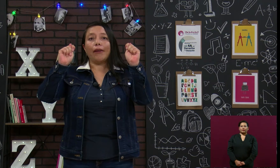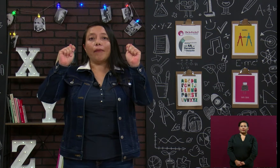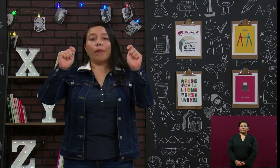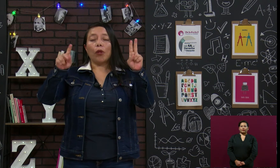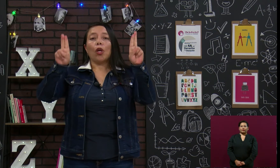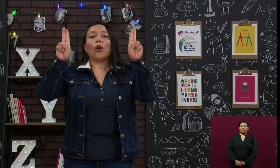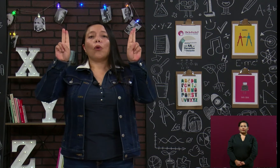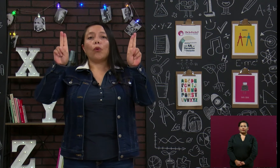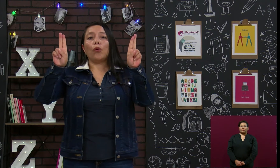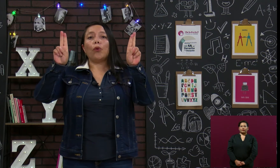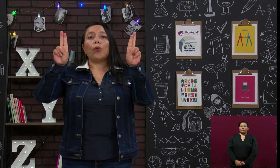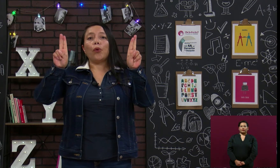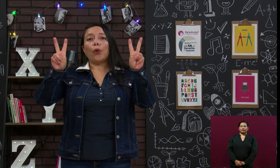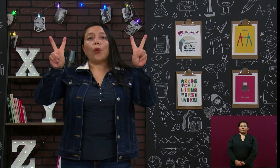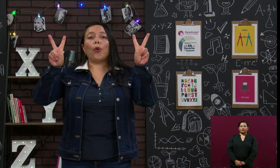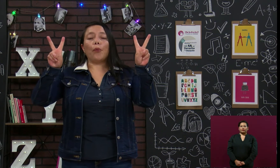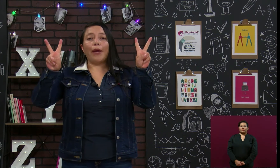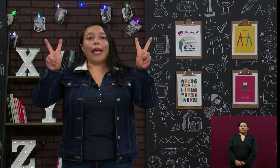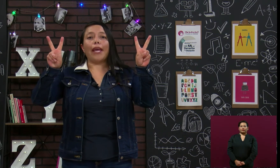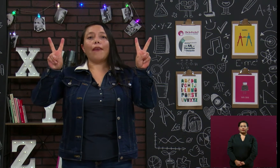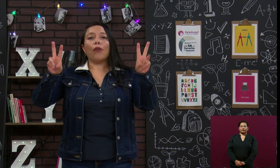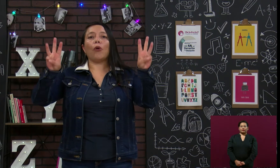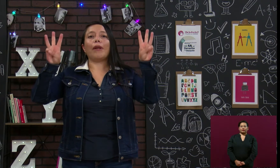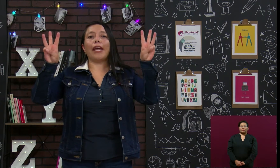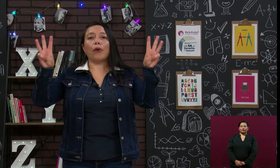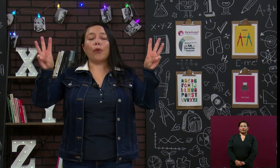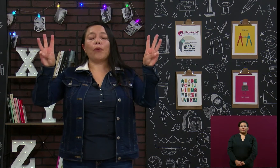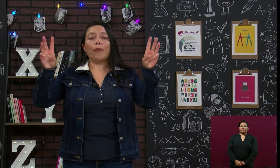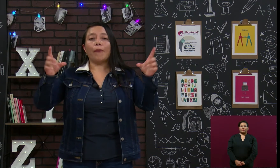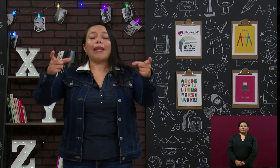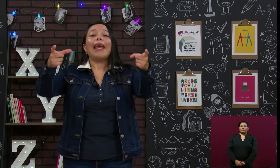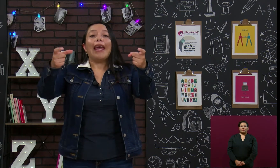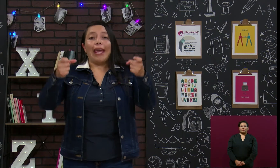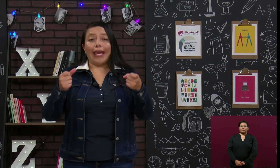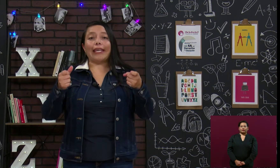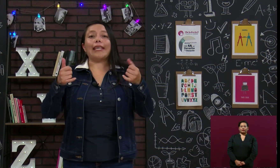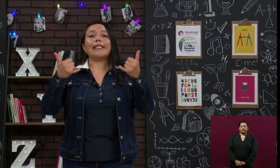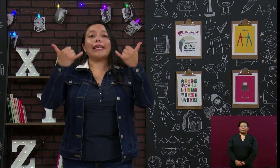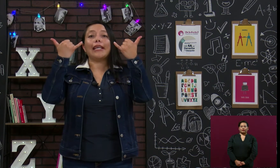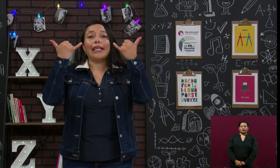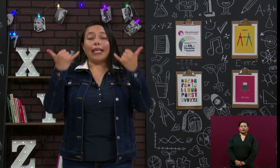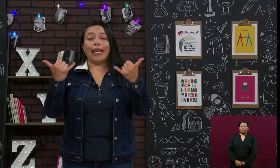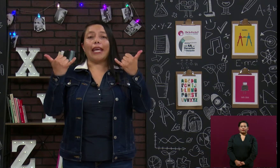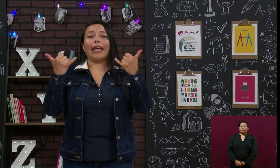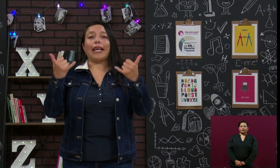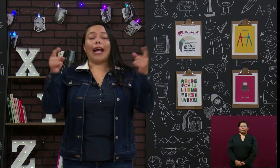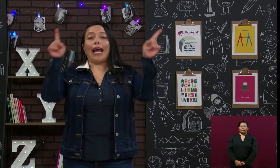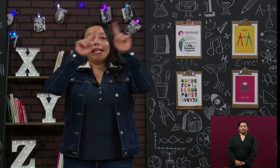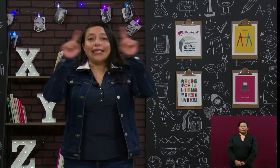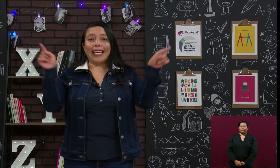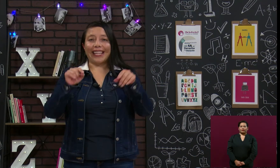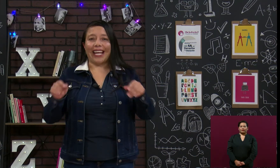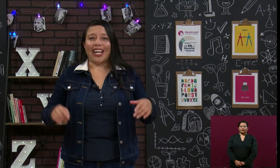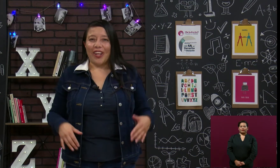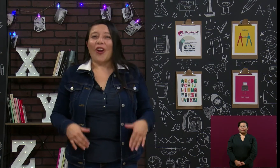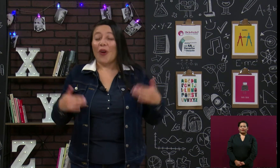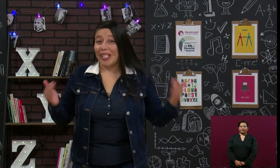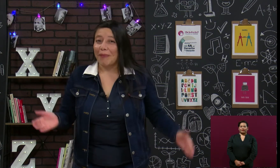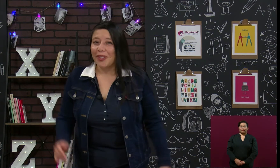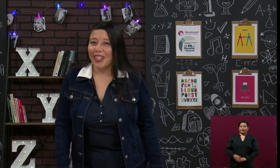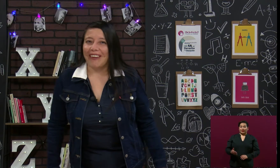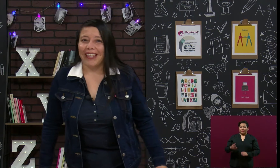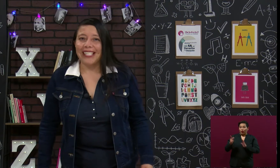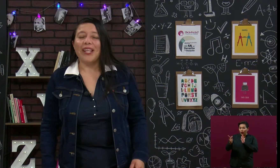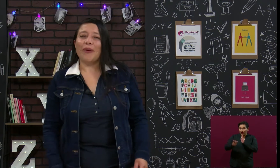T, U, V, W, X, Y, Z.